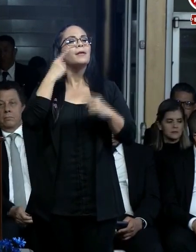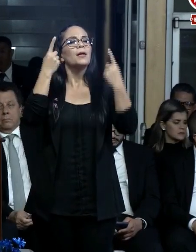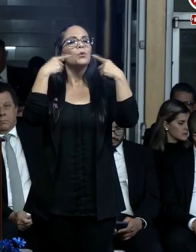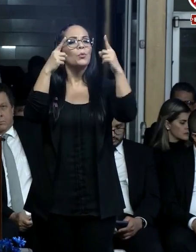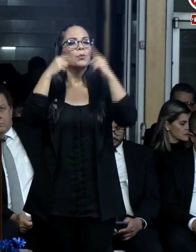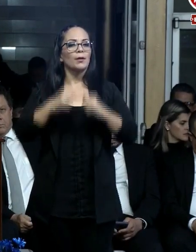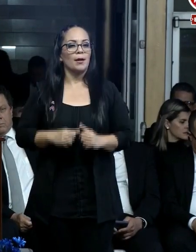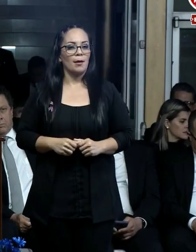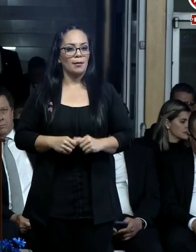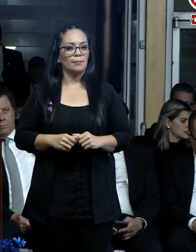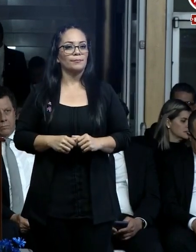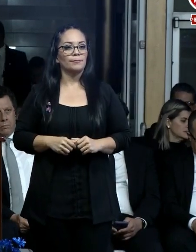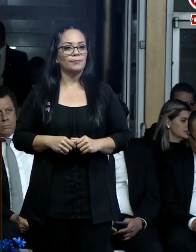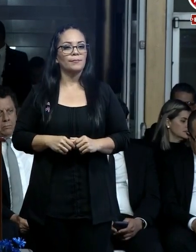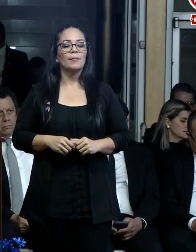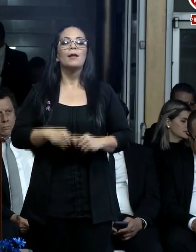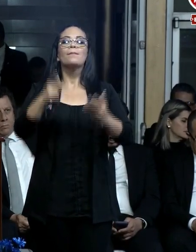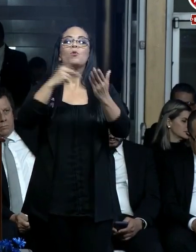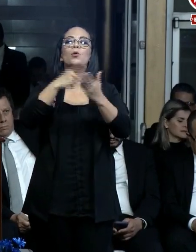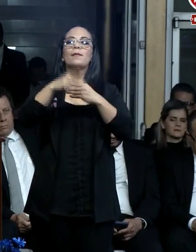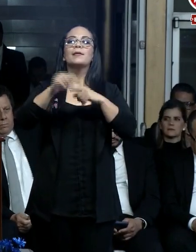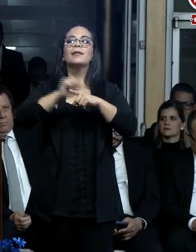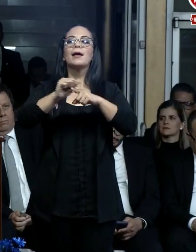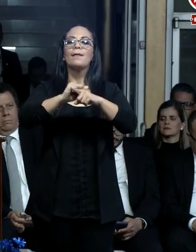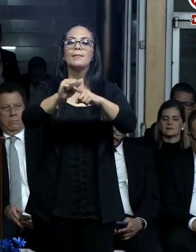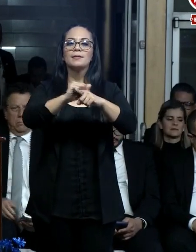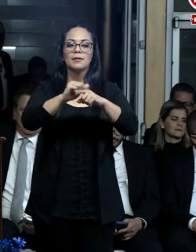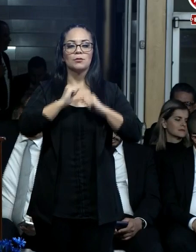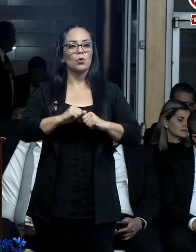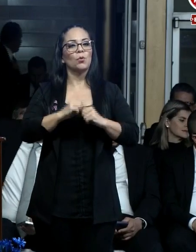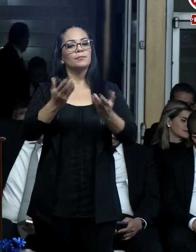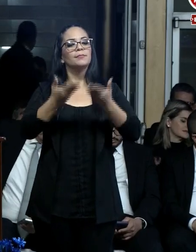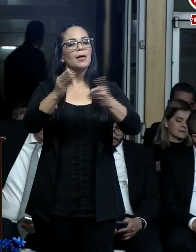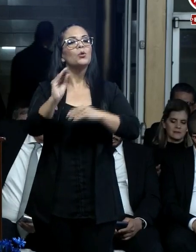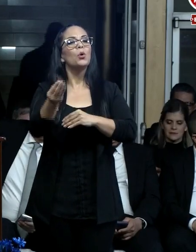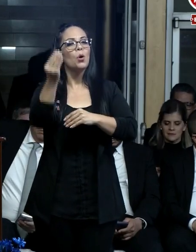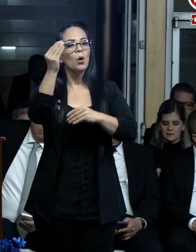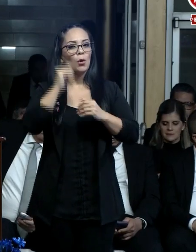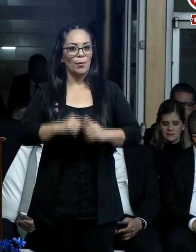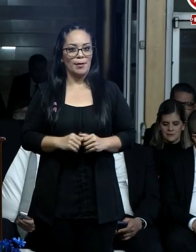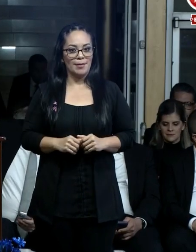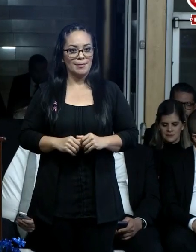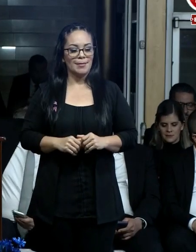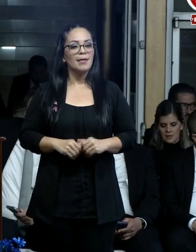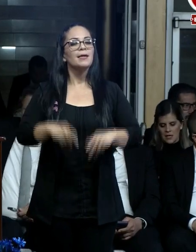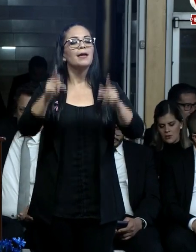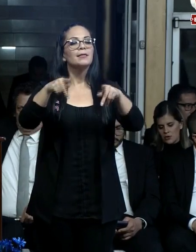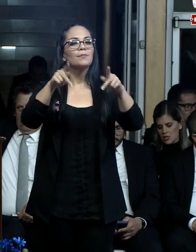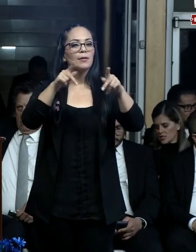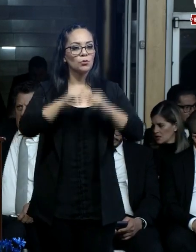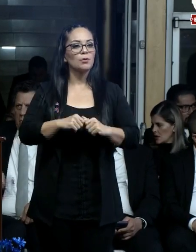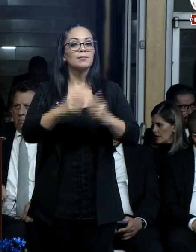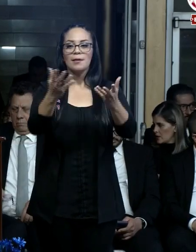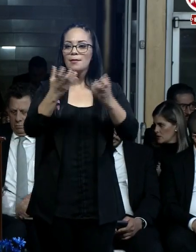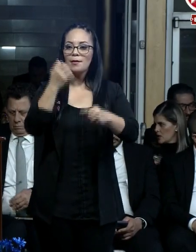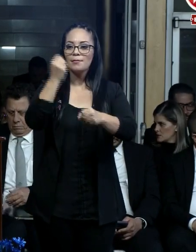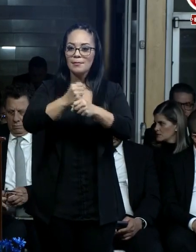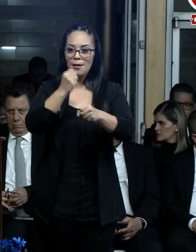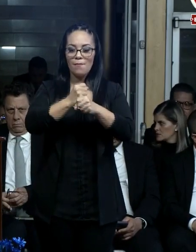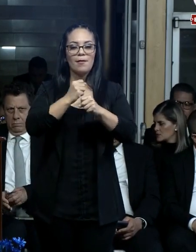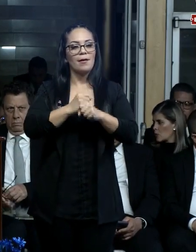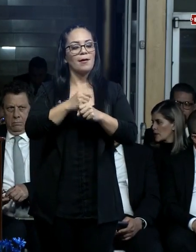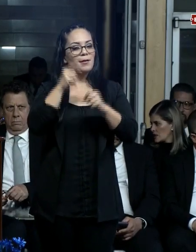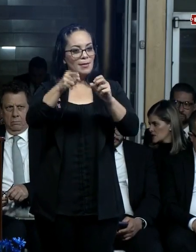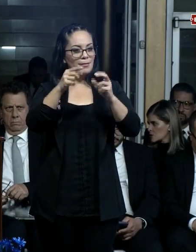hacerle programas de capacitación a los jóvenes y a las personas que quieran trabajar en